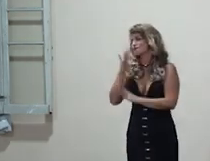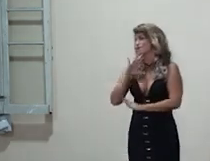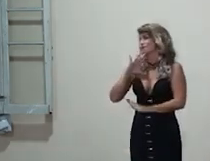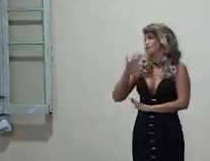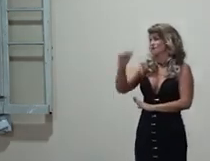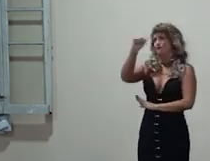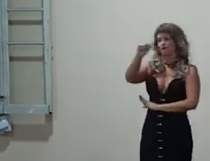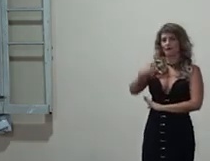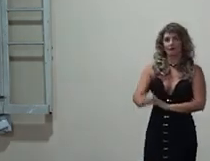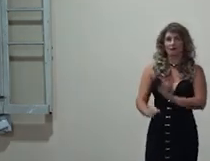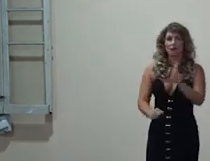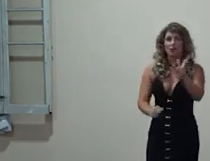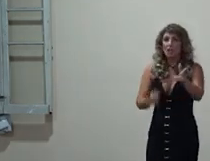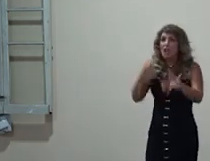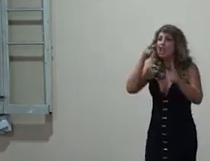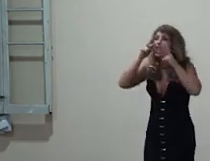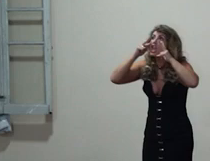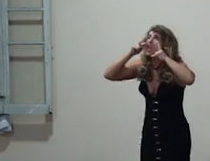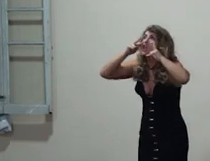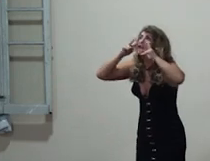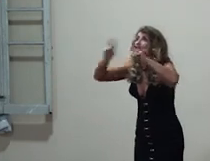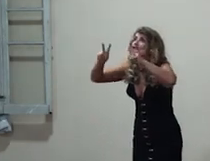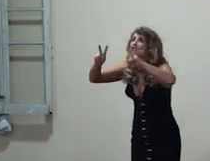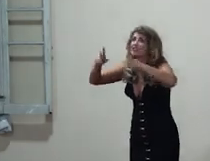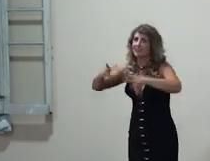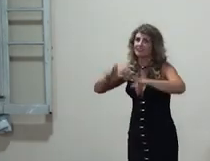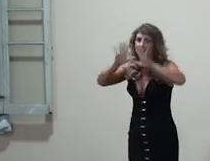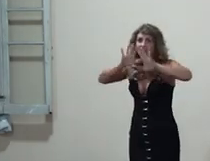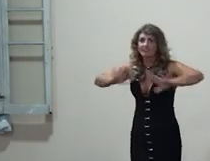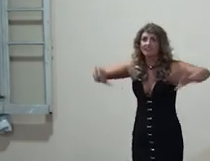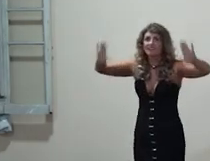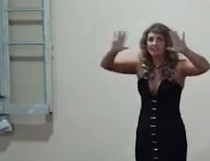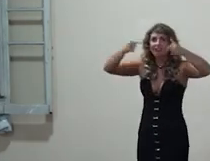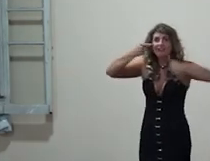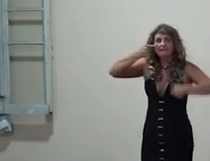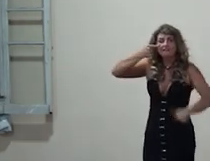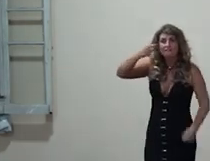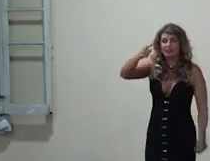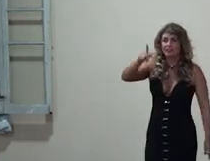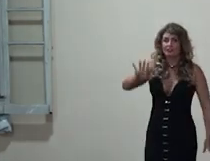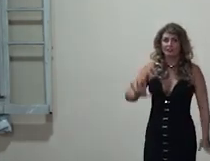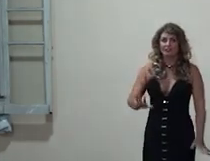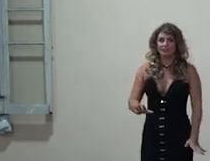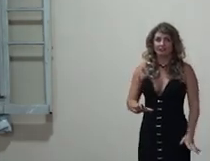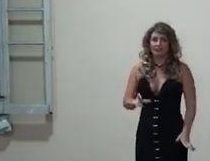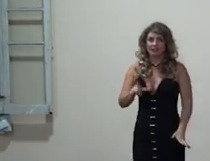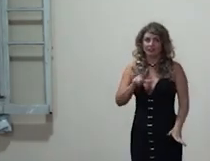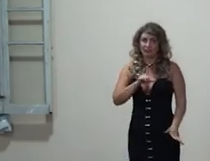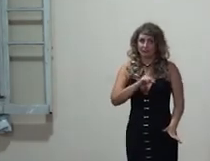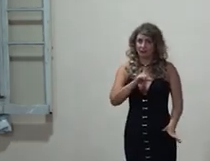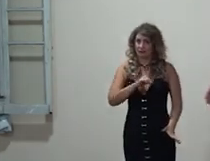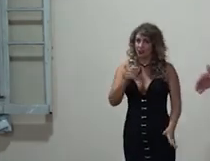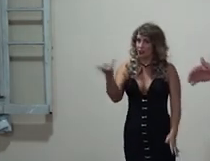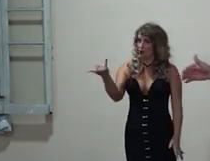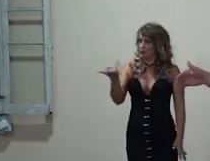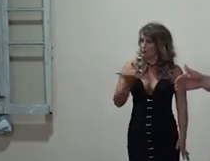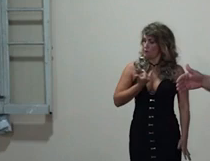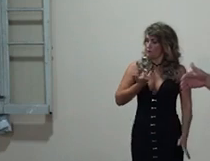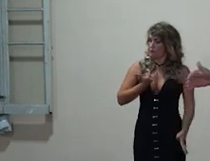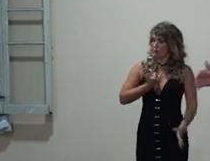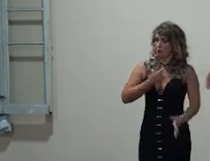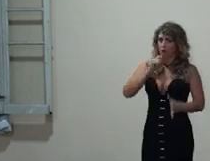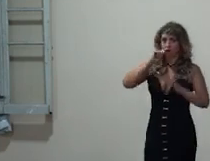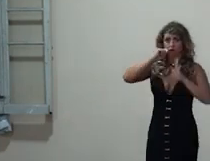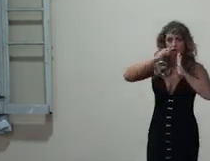quê. Eu digo, Tere, eu vi a cena, veja, eu tinha uma informação